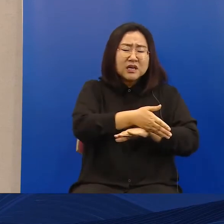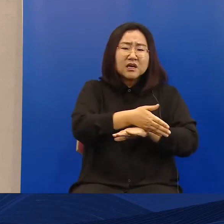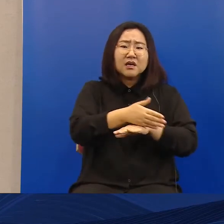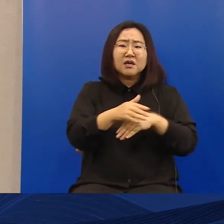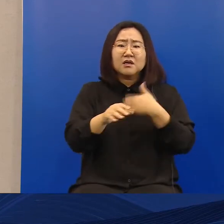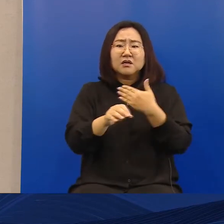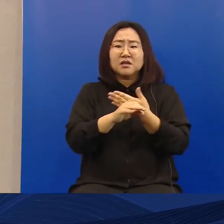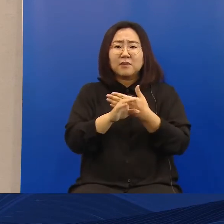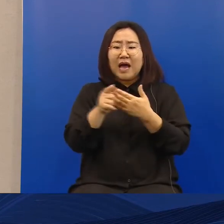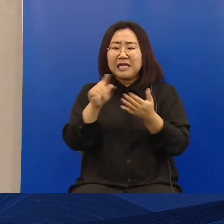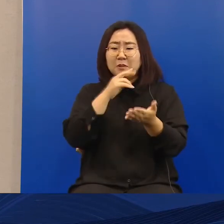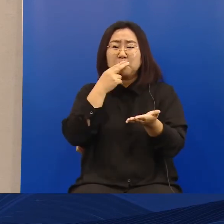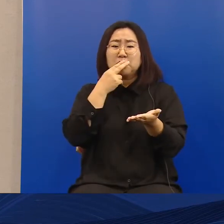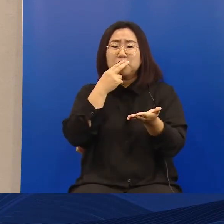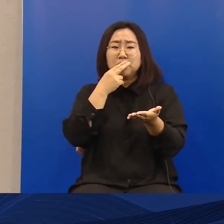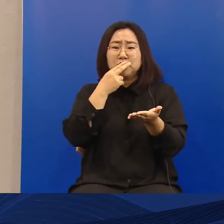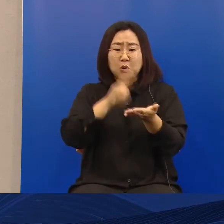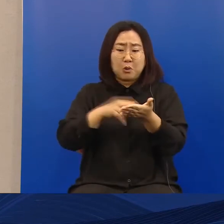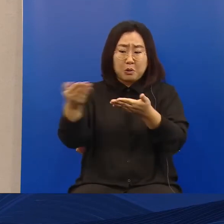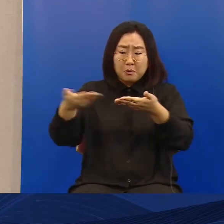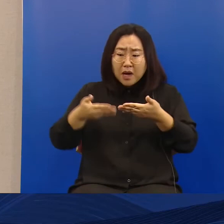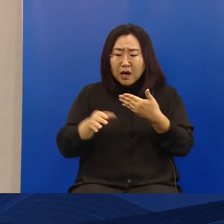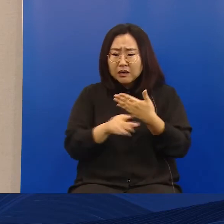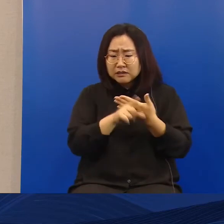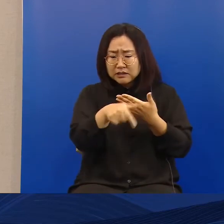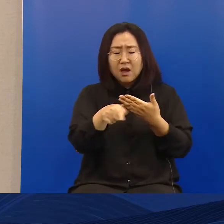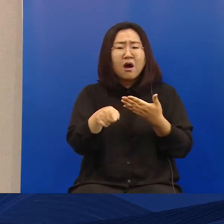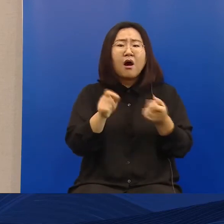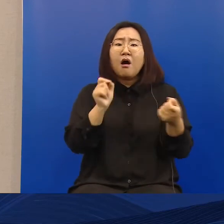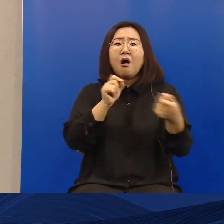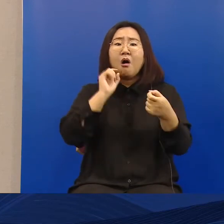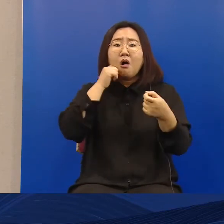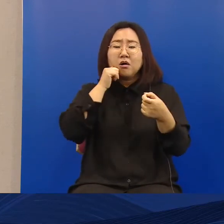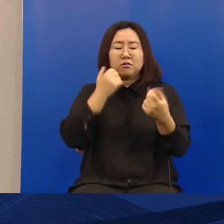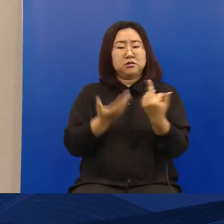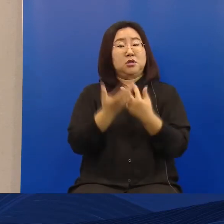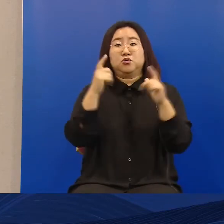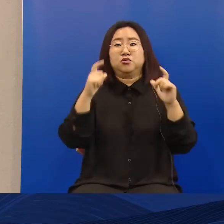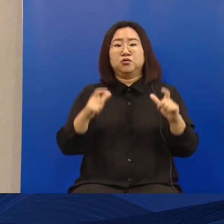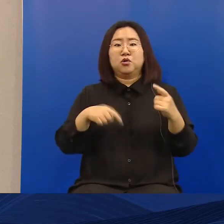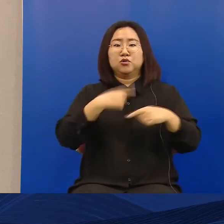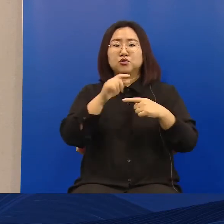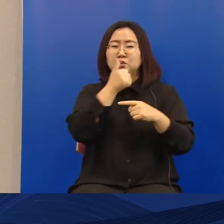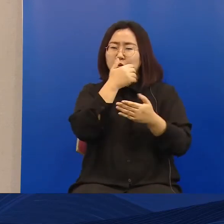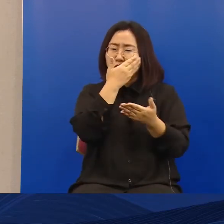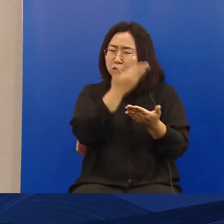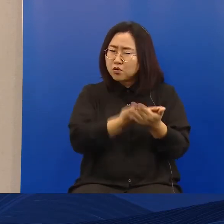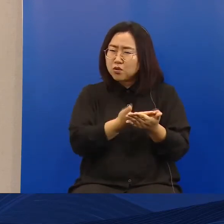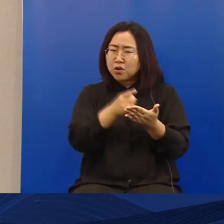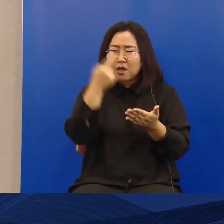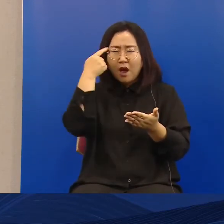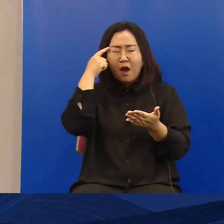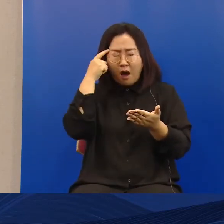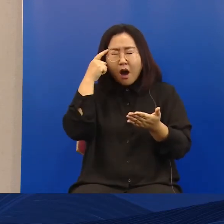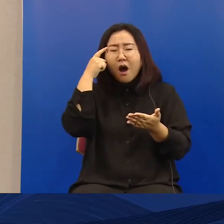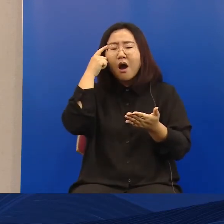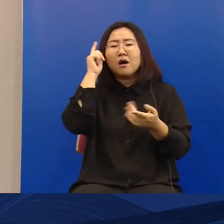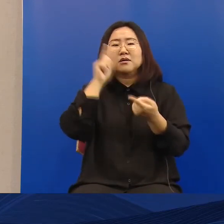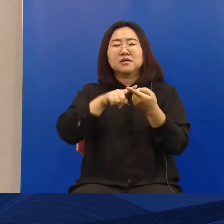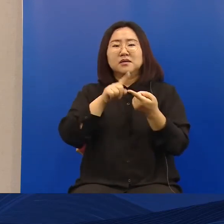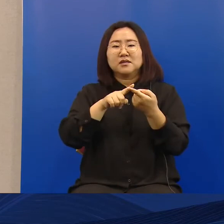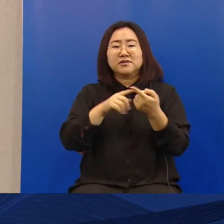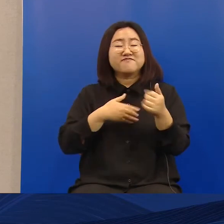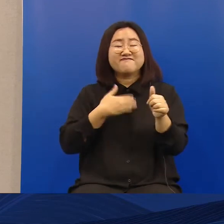인쇄된 형태로 제공이 돼서 액세스할 수 없는 경우가 많죠. 제주도가 수어 통역사의 중요한 역할을 인식했다는 것을